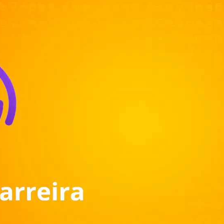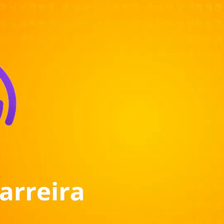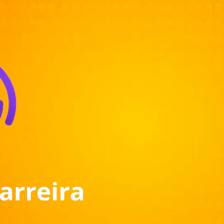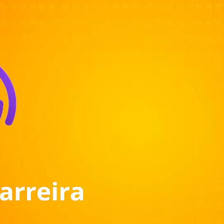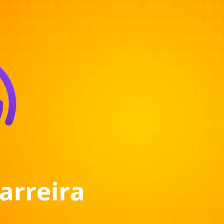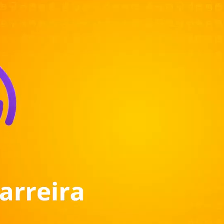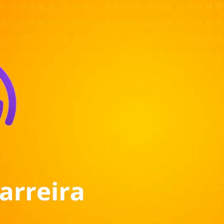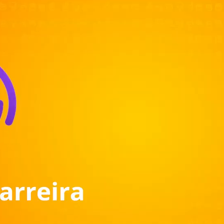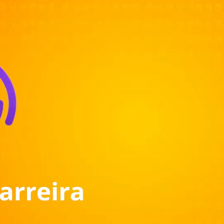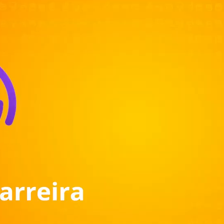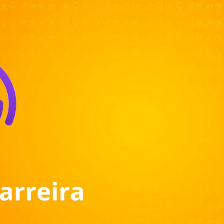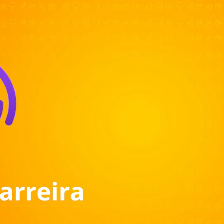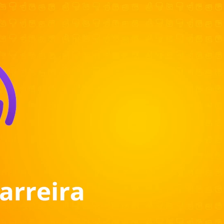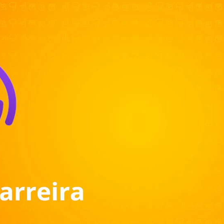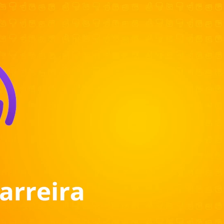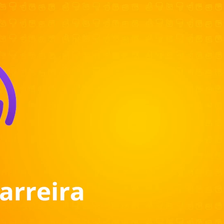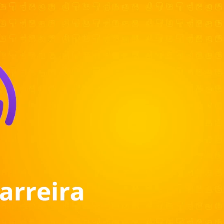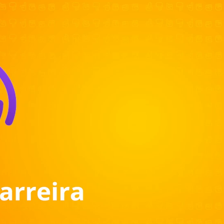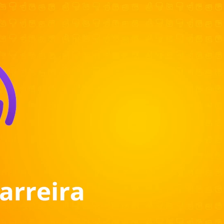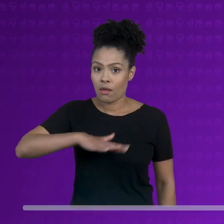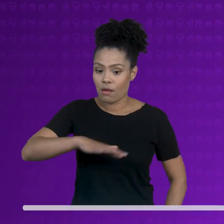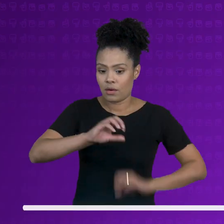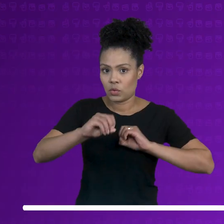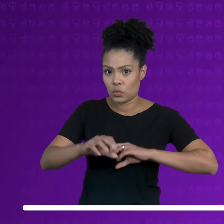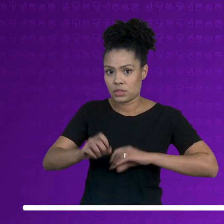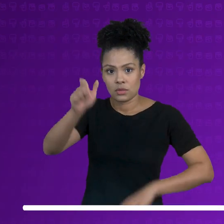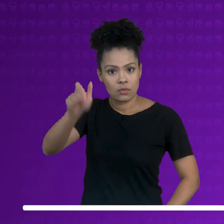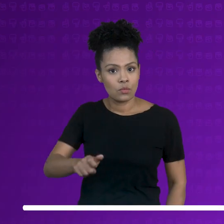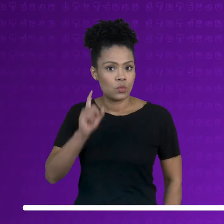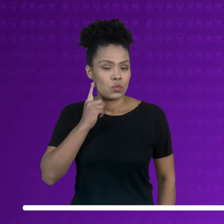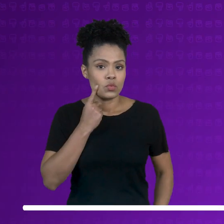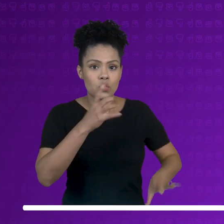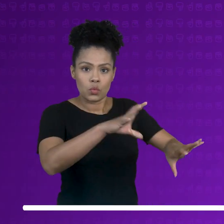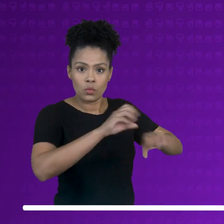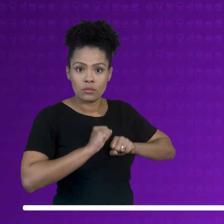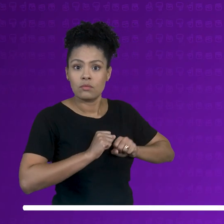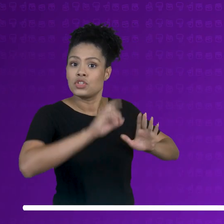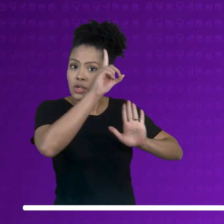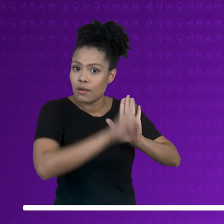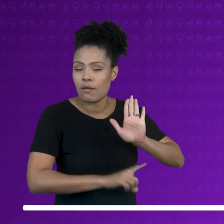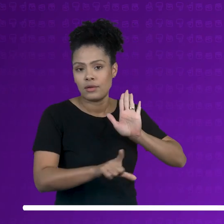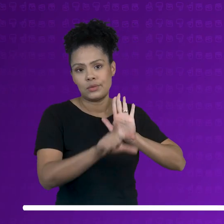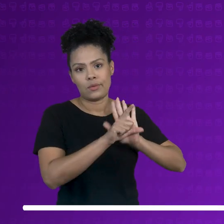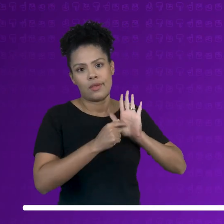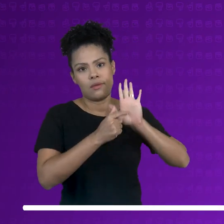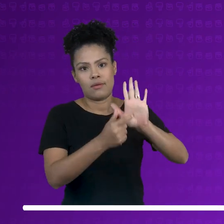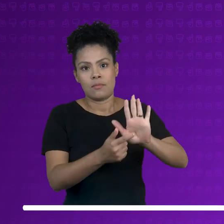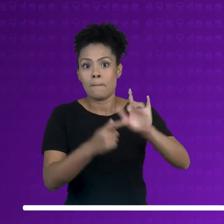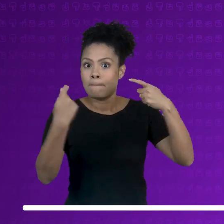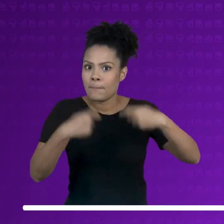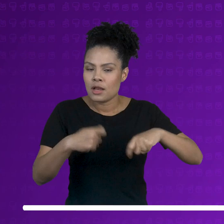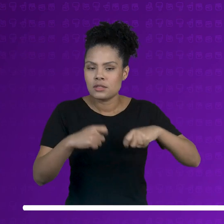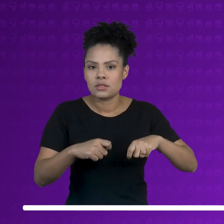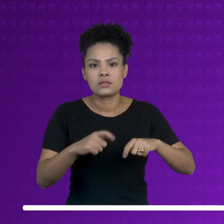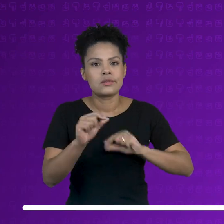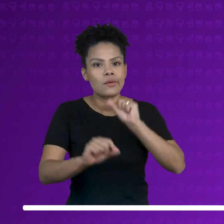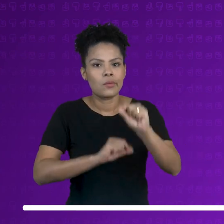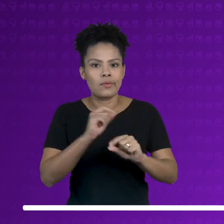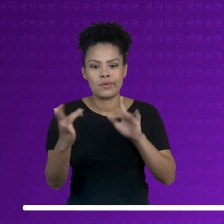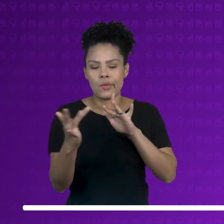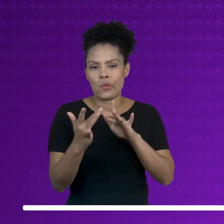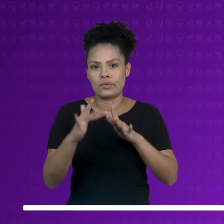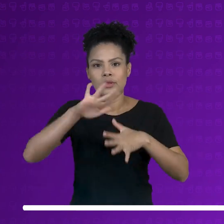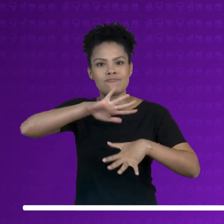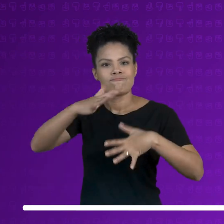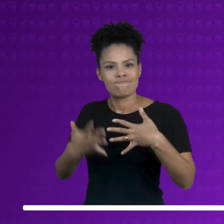brasileira de sinais. Impacto na carreira. O acesso à educação por uma pessoa surda é um direito por lei e deve ser